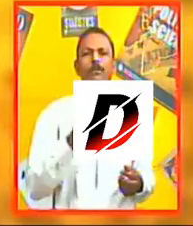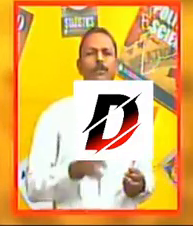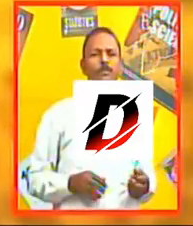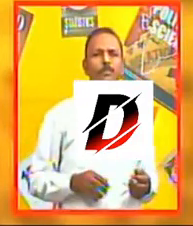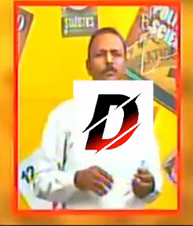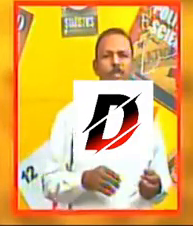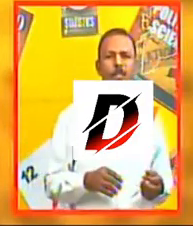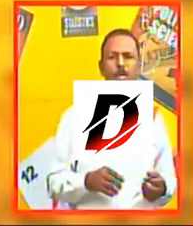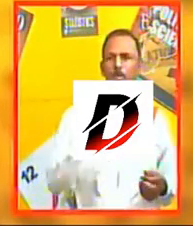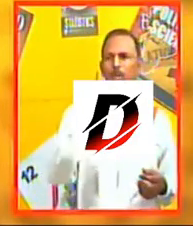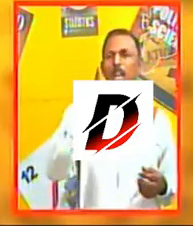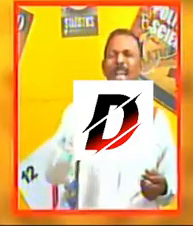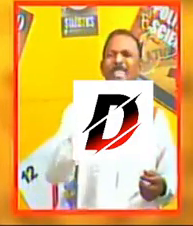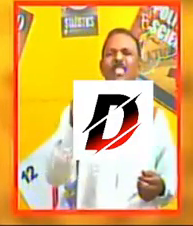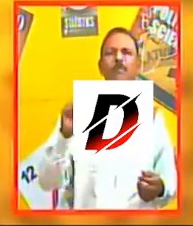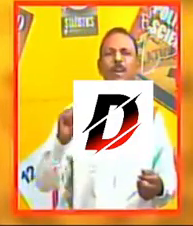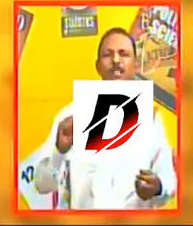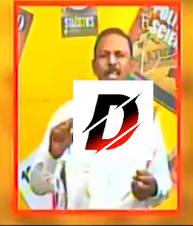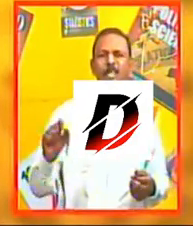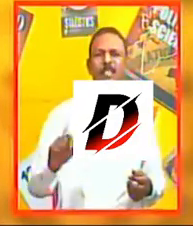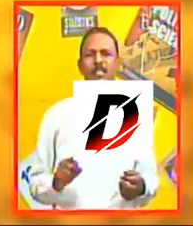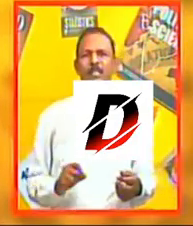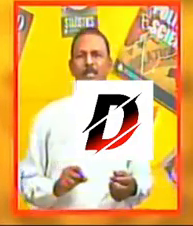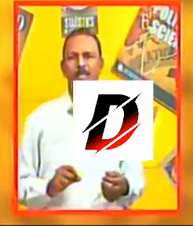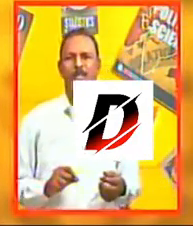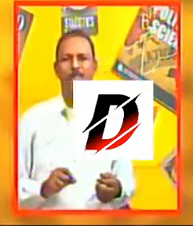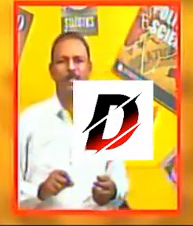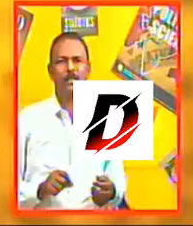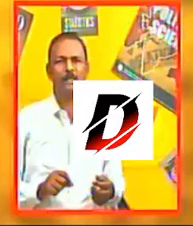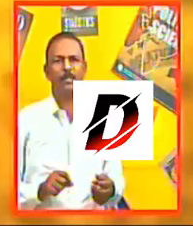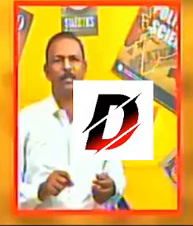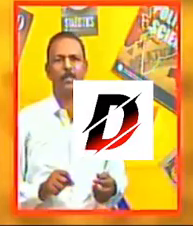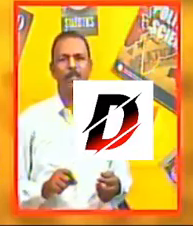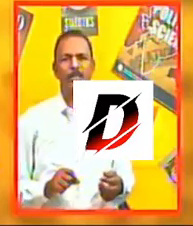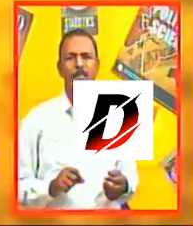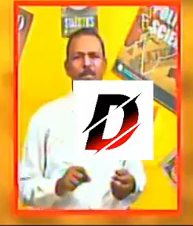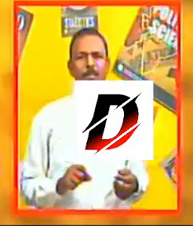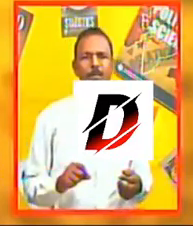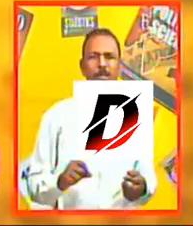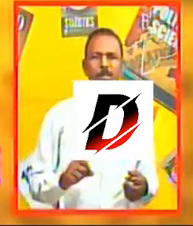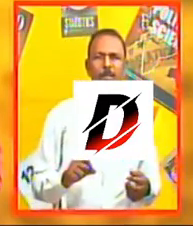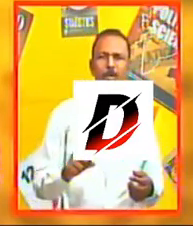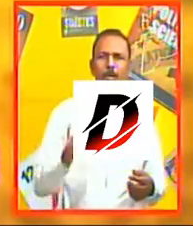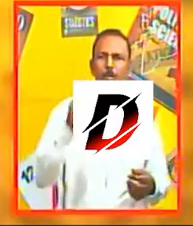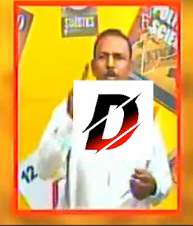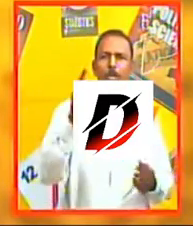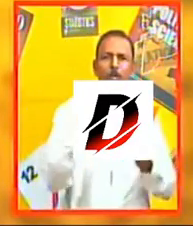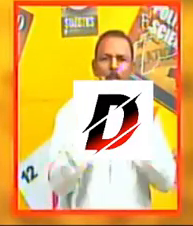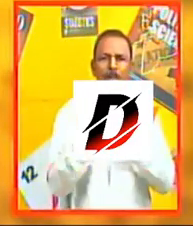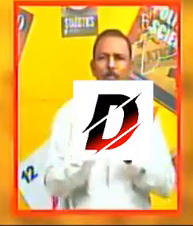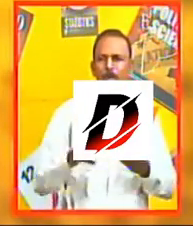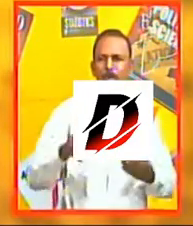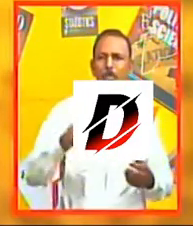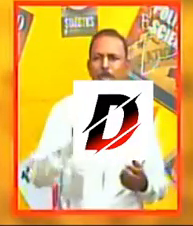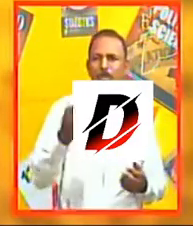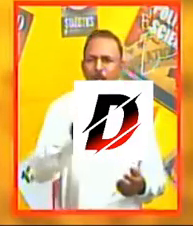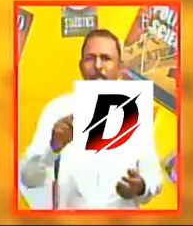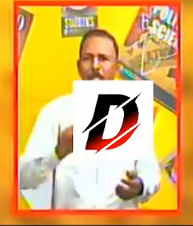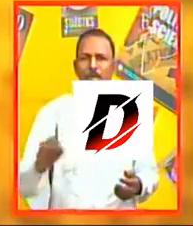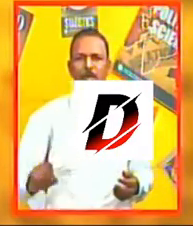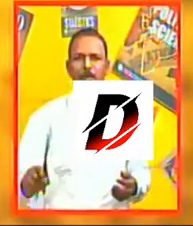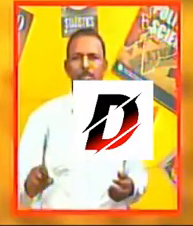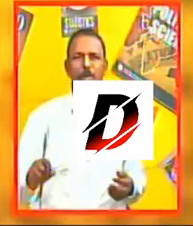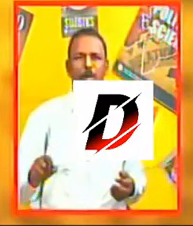போகிறோம். அதில் அச்சங்கள் அப்படின்றது முதல் பாடத்தில் படிக்கும் பொழுது வரைபடத்தில் வச்சு